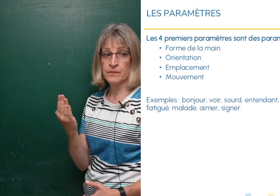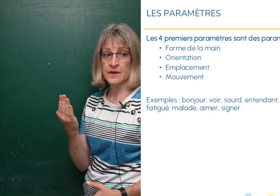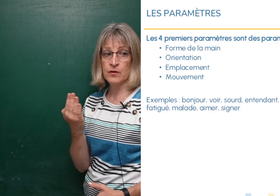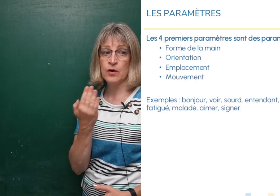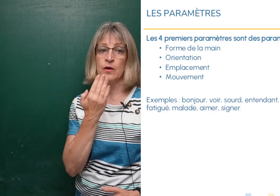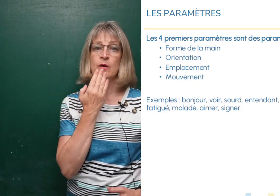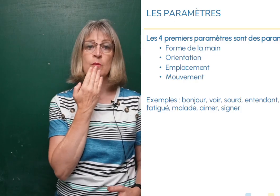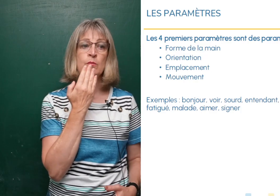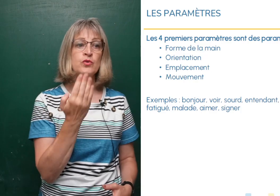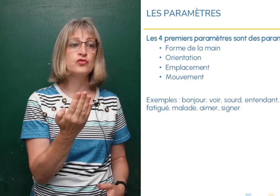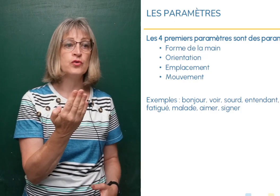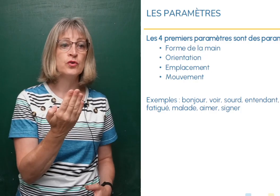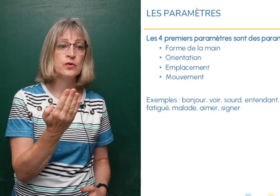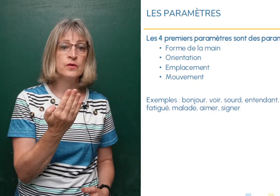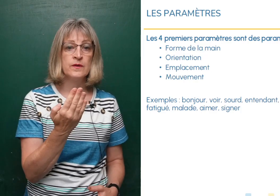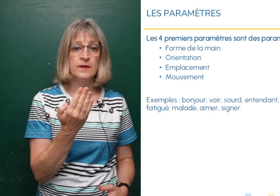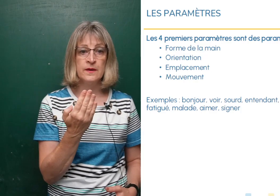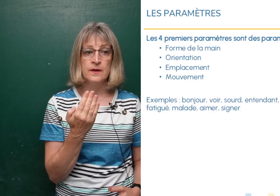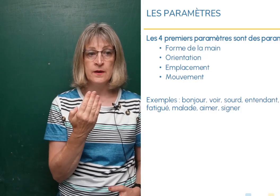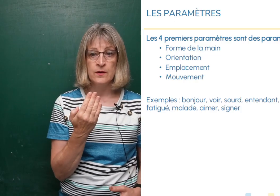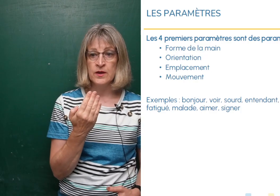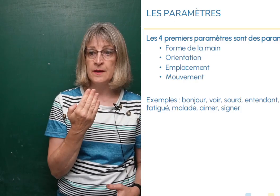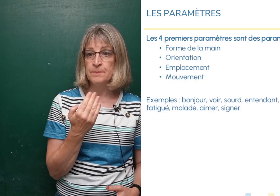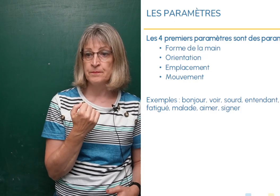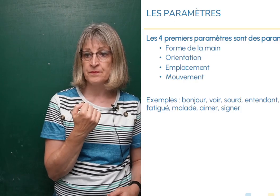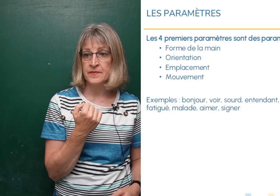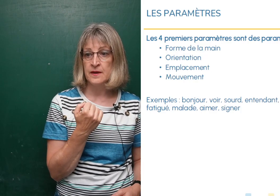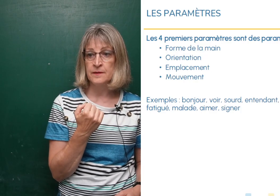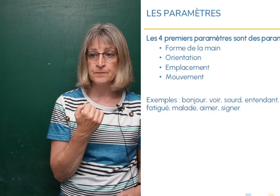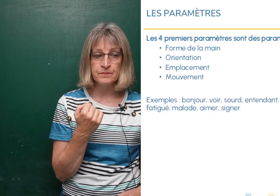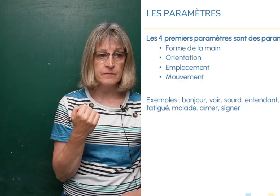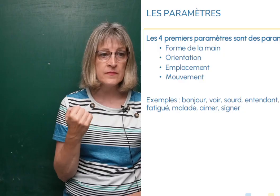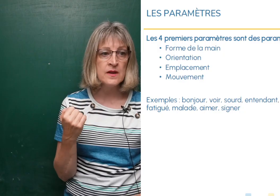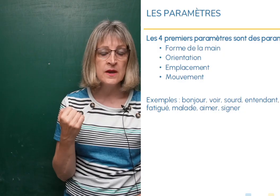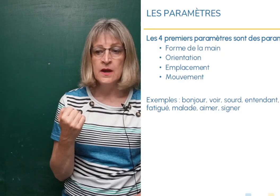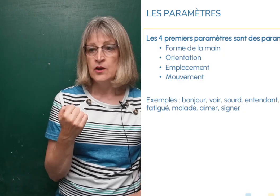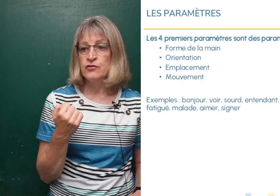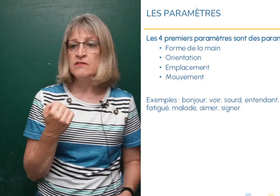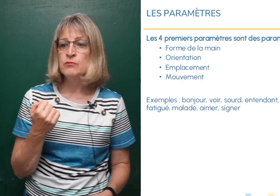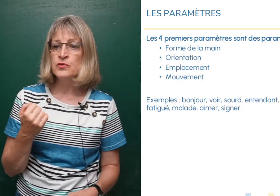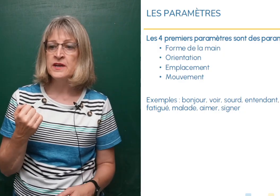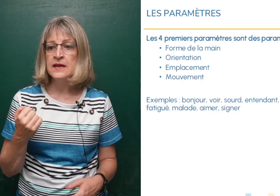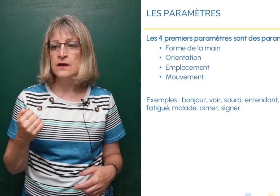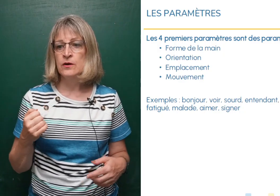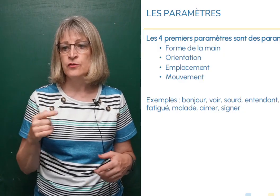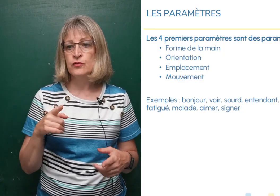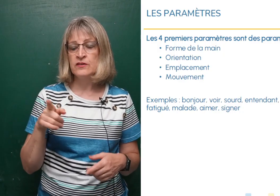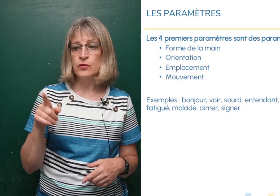D'accord? Bonjour. Ok? Hein. Je vais vous montrer tous les autres mots